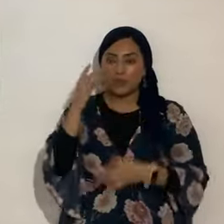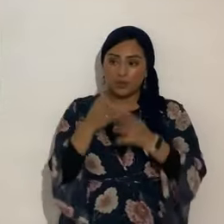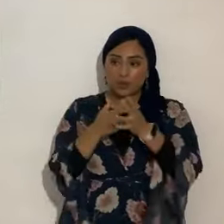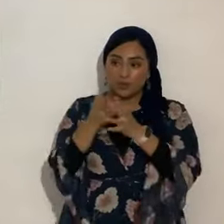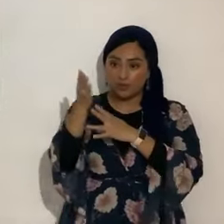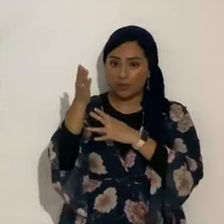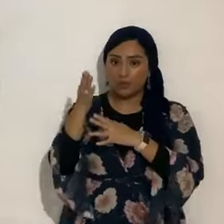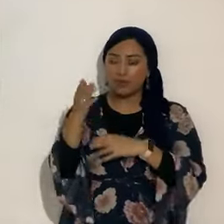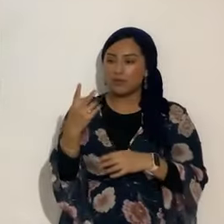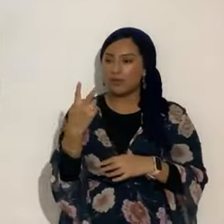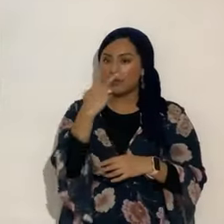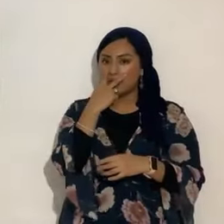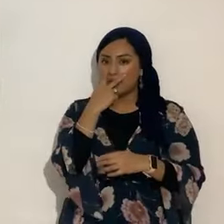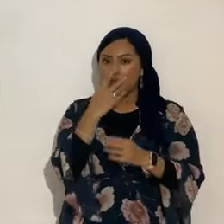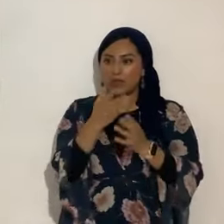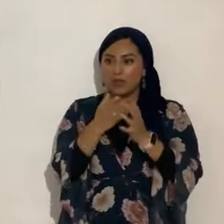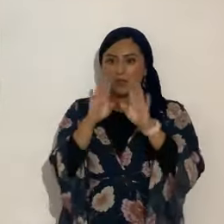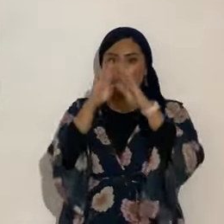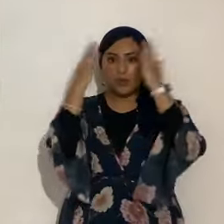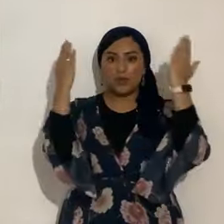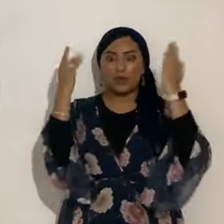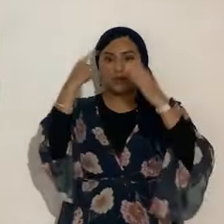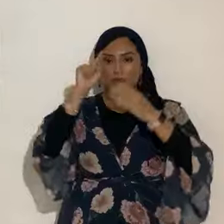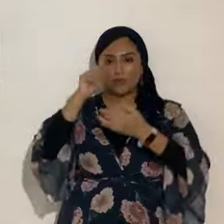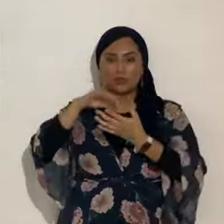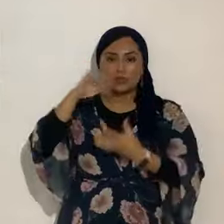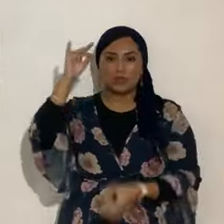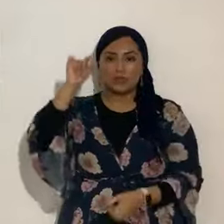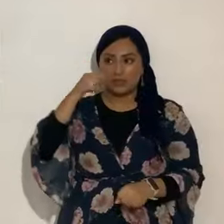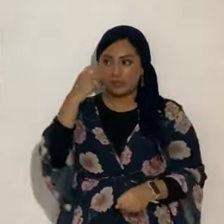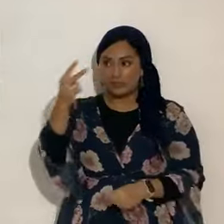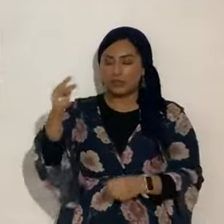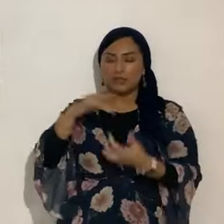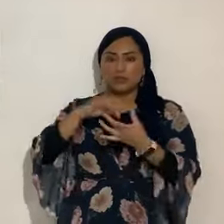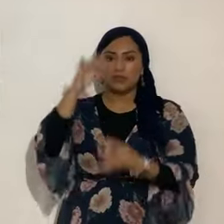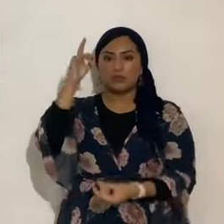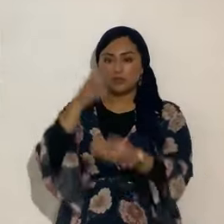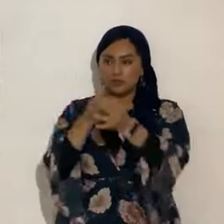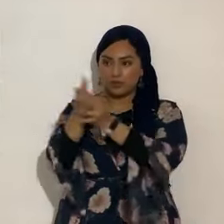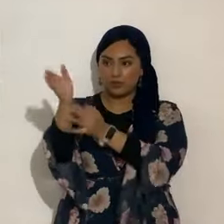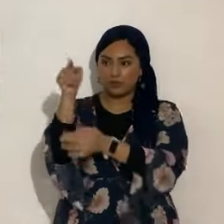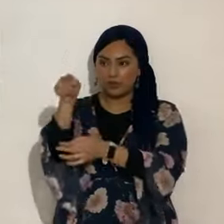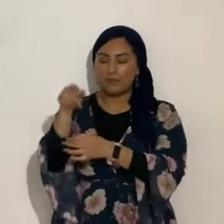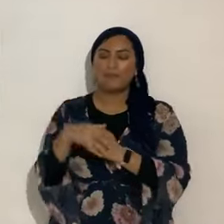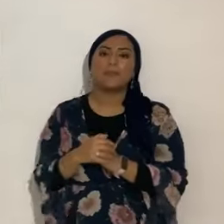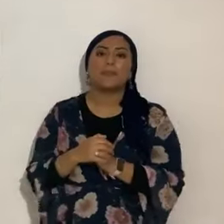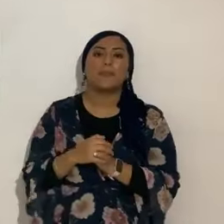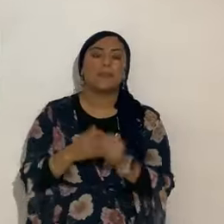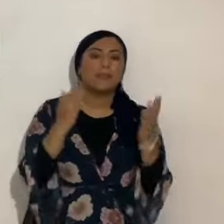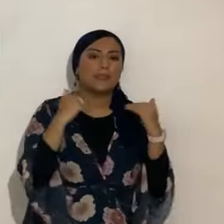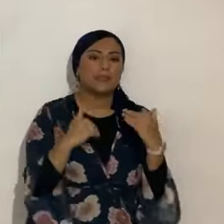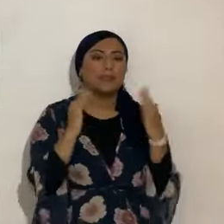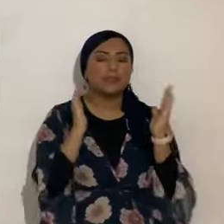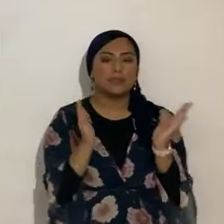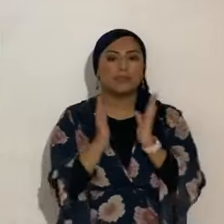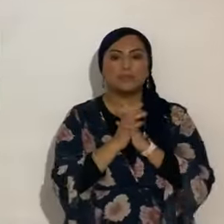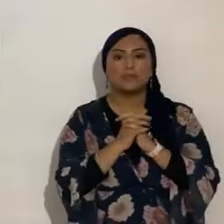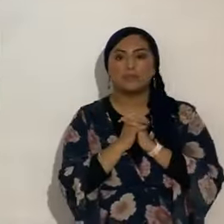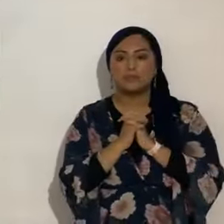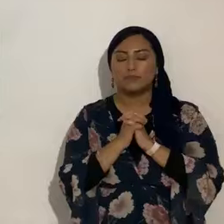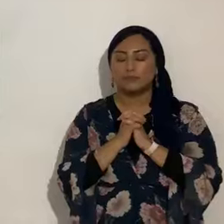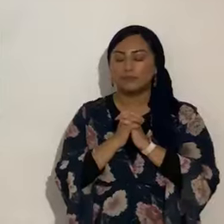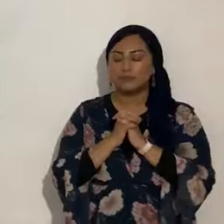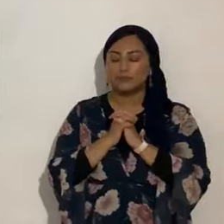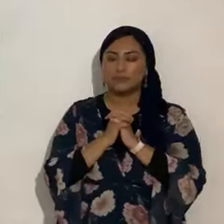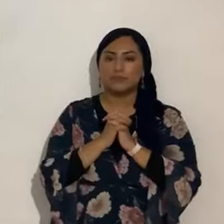pues es que los ojos son la ventana del alma. Realmente se ve el alma por ahí, es un decir. Ahora, mucha atención.